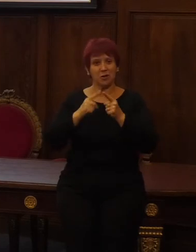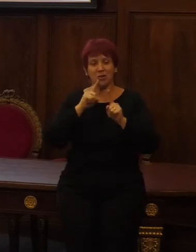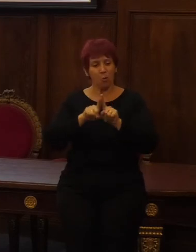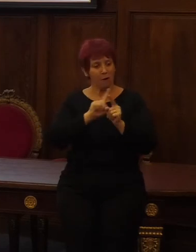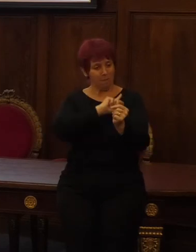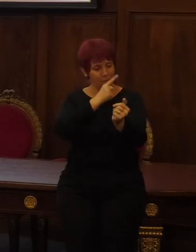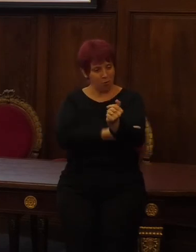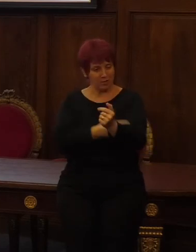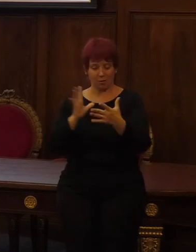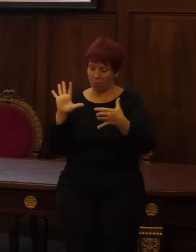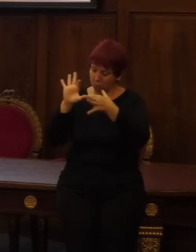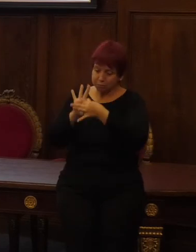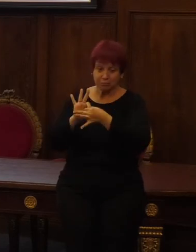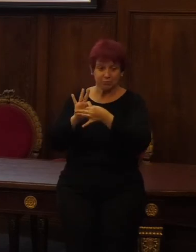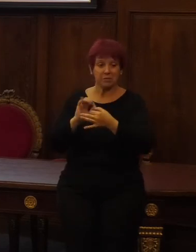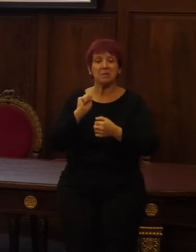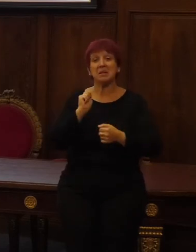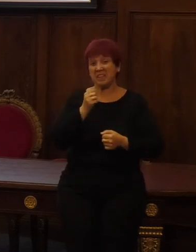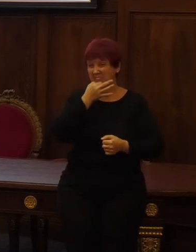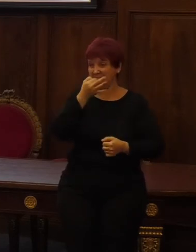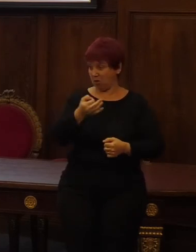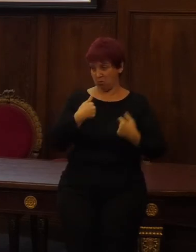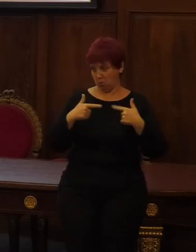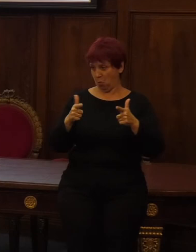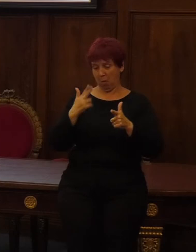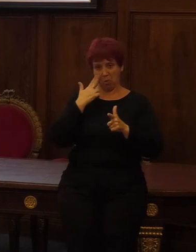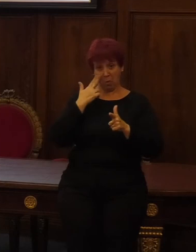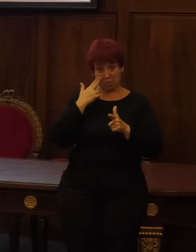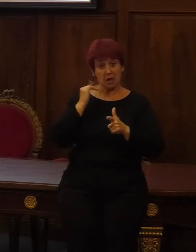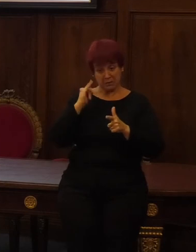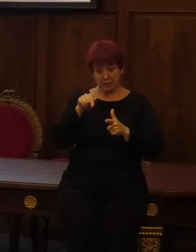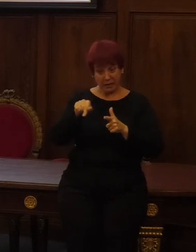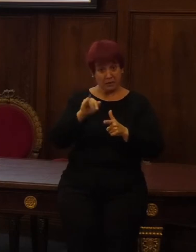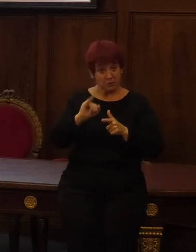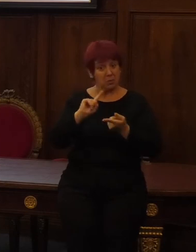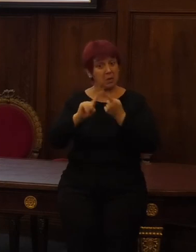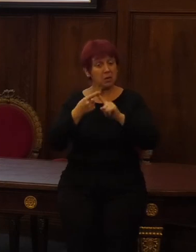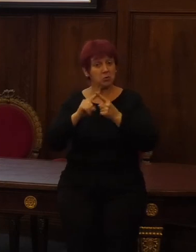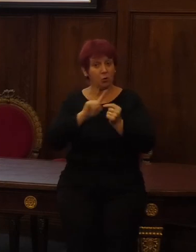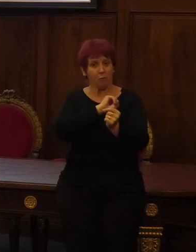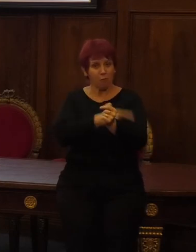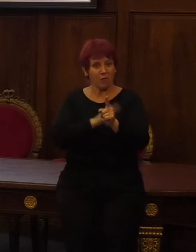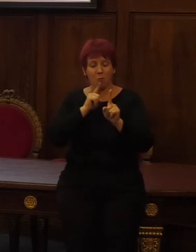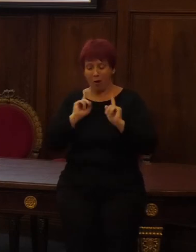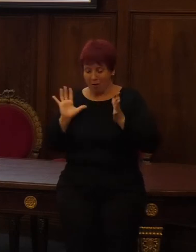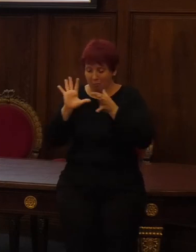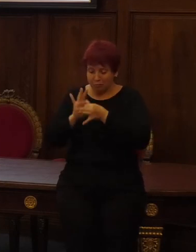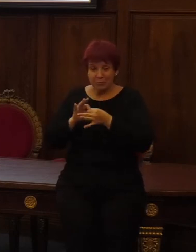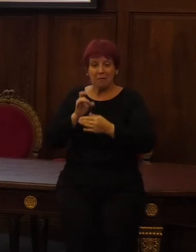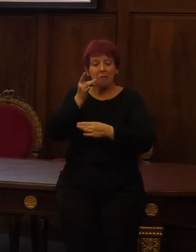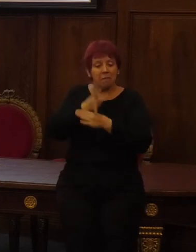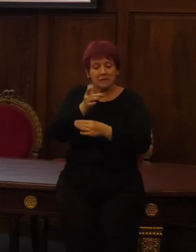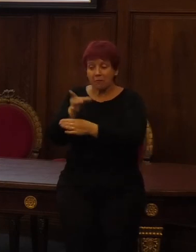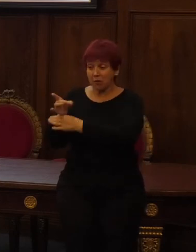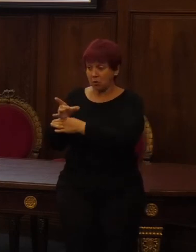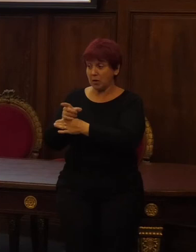fuerza. Puedo decir quién lo dijo, no tengo problema. Eso también son nuestras relaciones de fuerza. Eso también es el